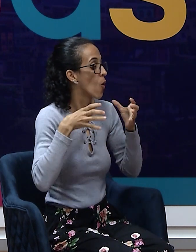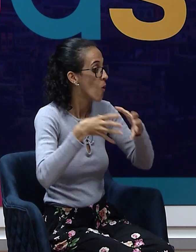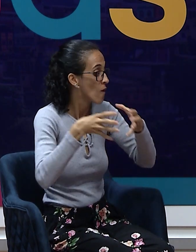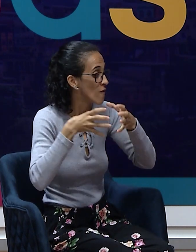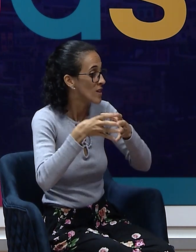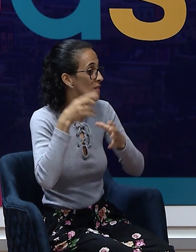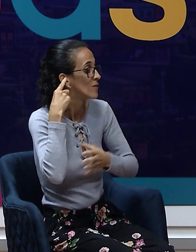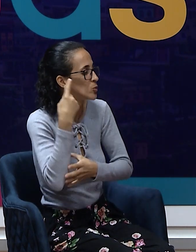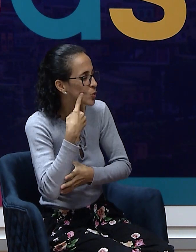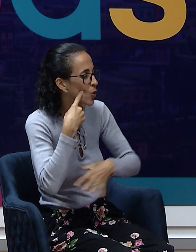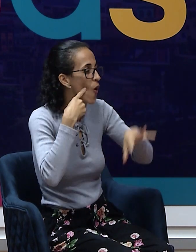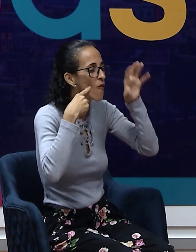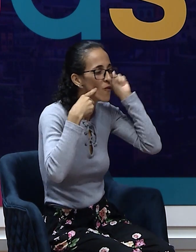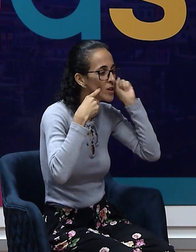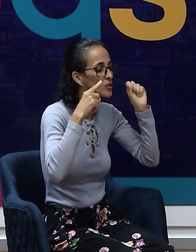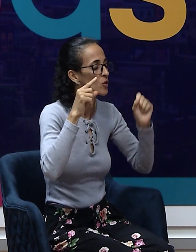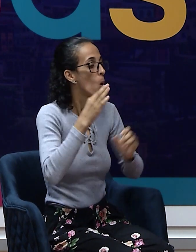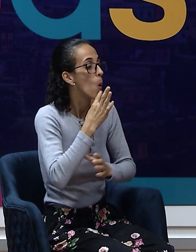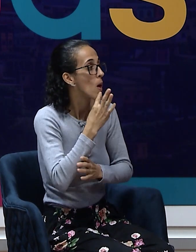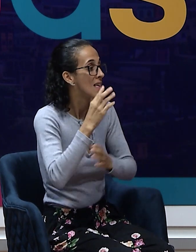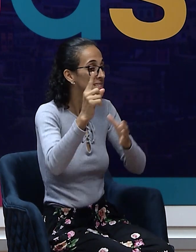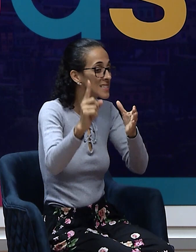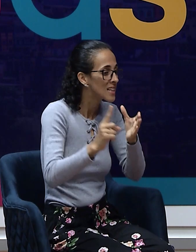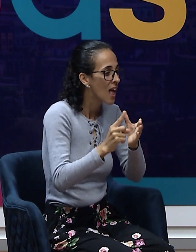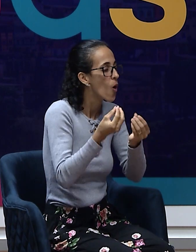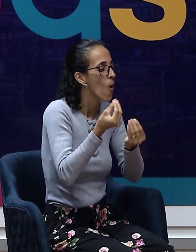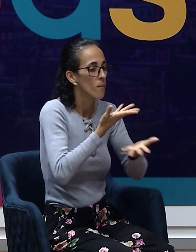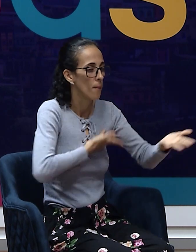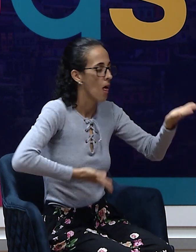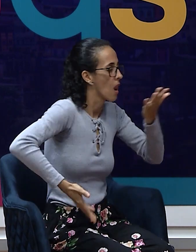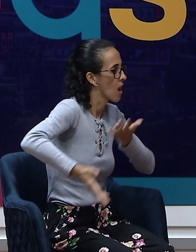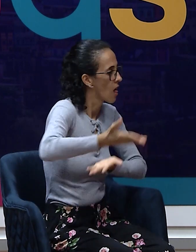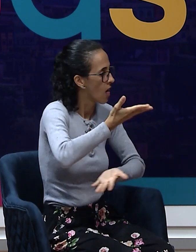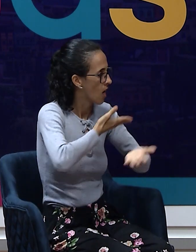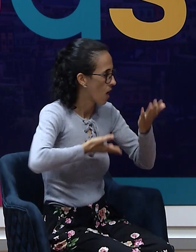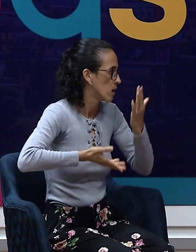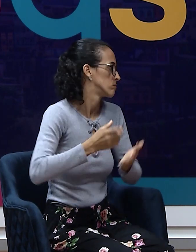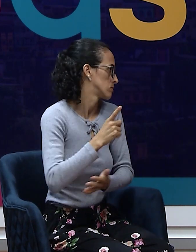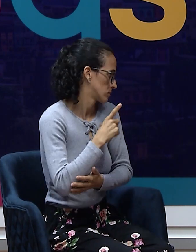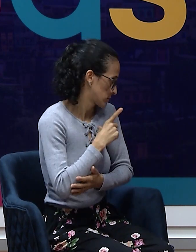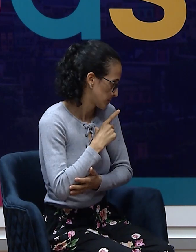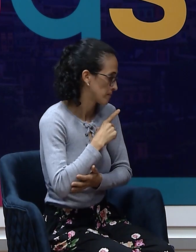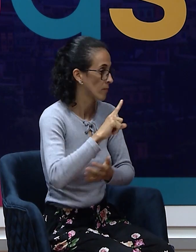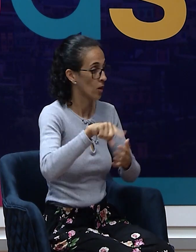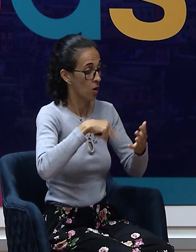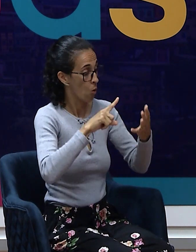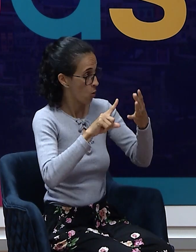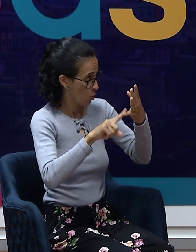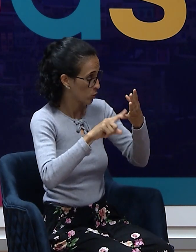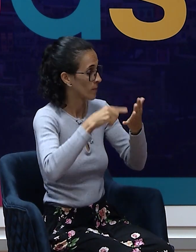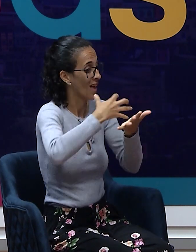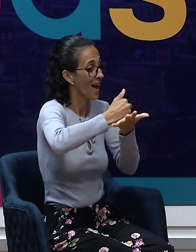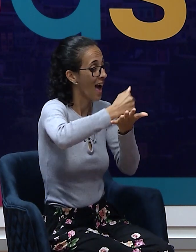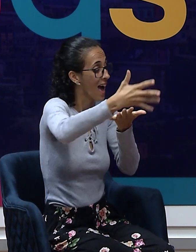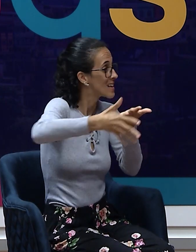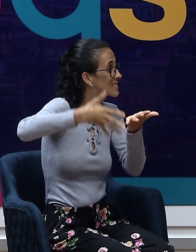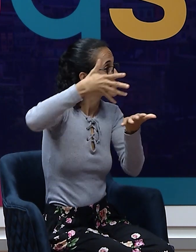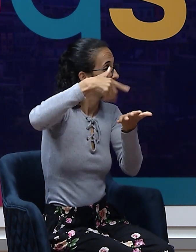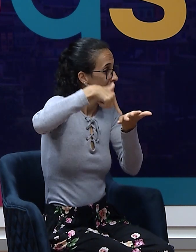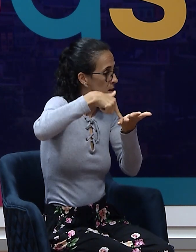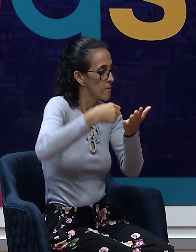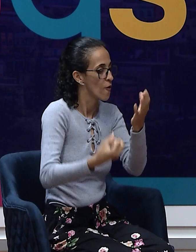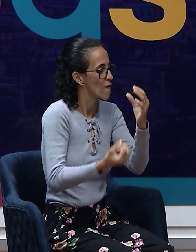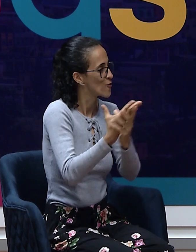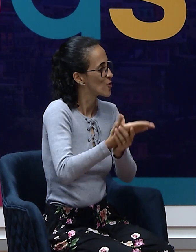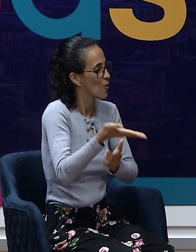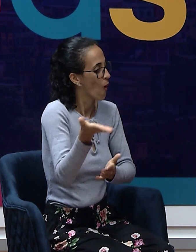às vezes essa troca, esse convívio com a comunidade surda e ouvinte é muito importante essa troca, e ela é importante que